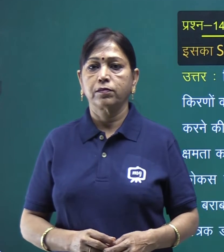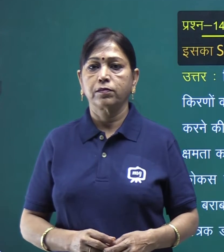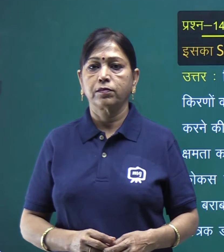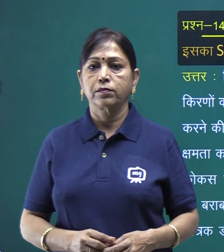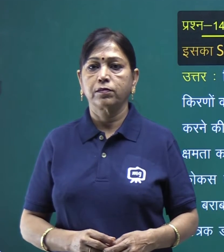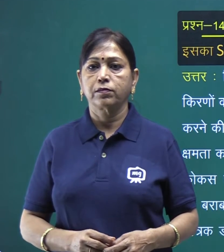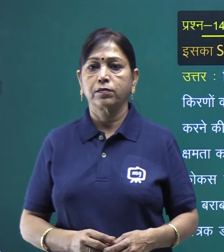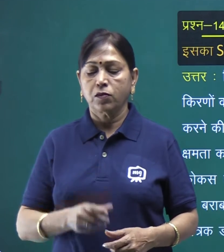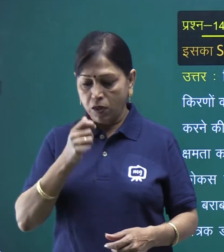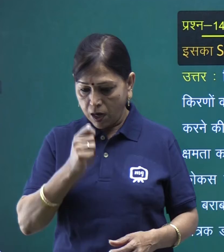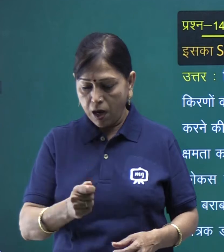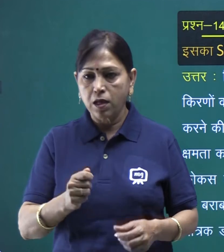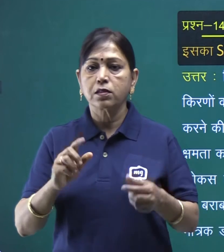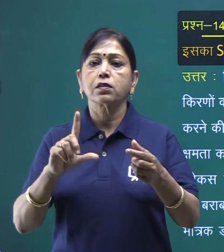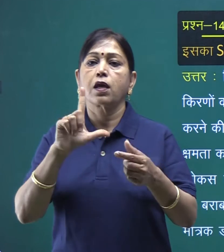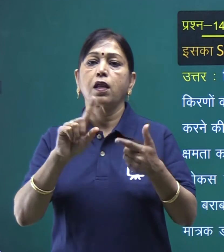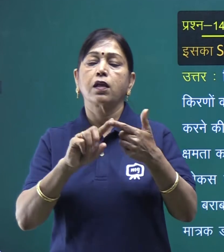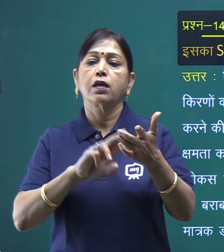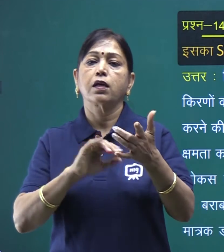लेंस की क्षमता क्या है?